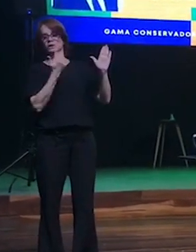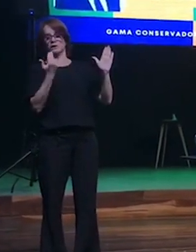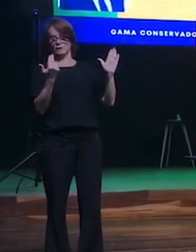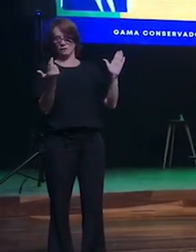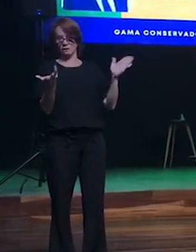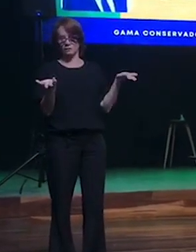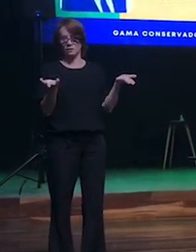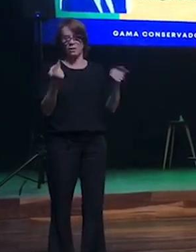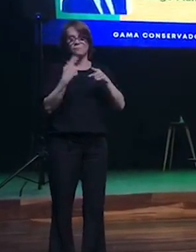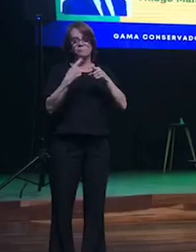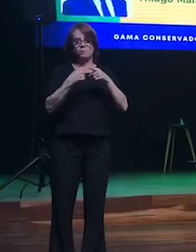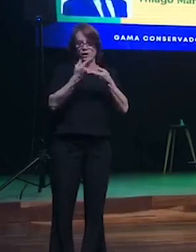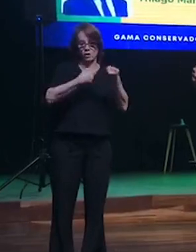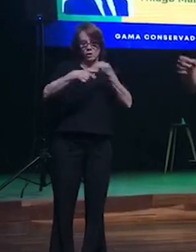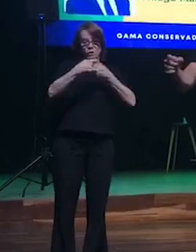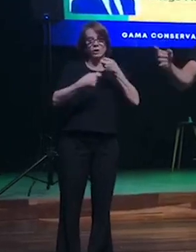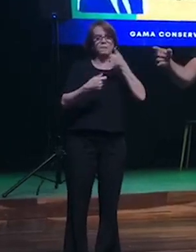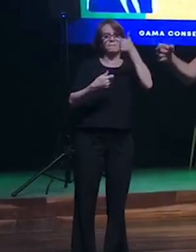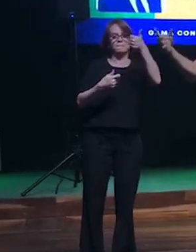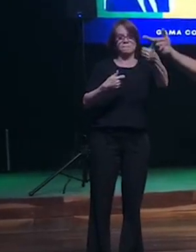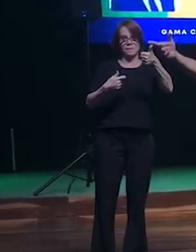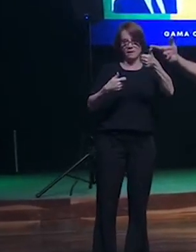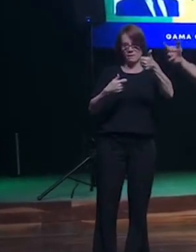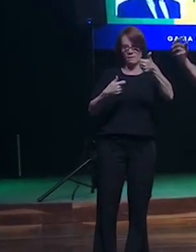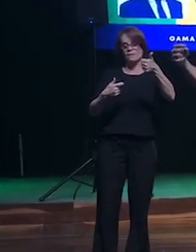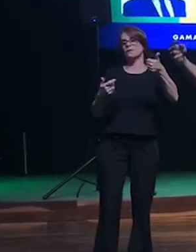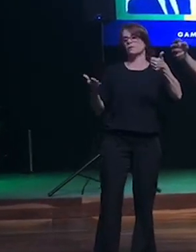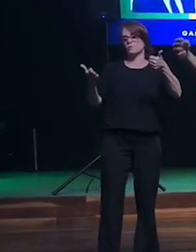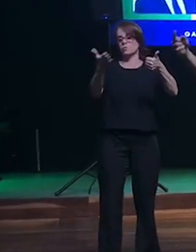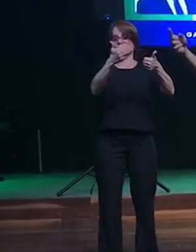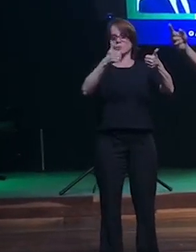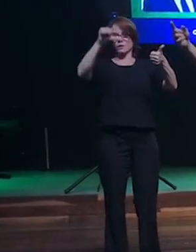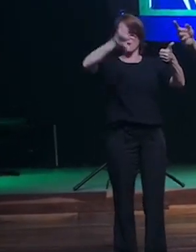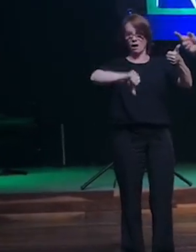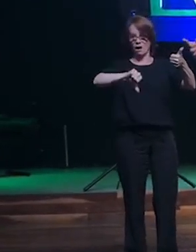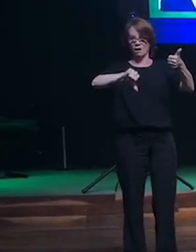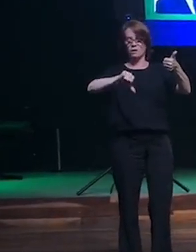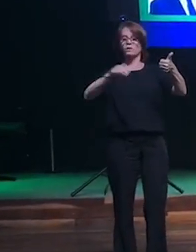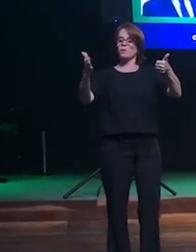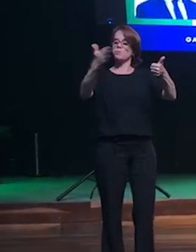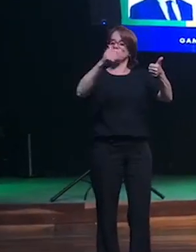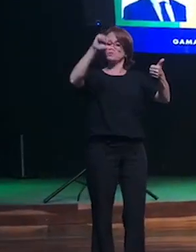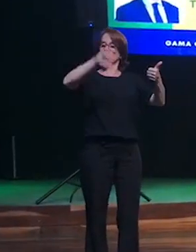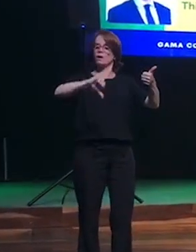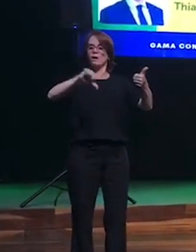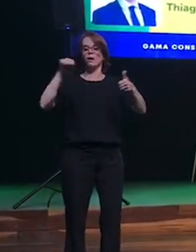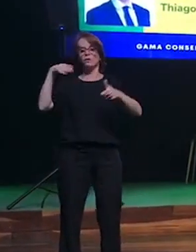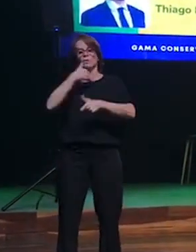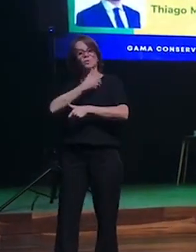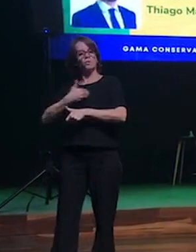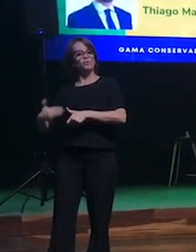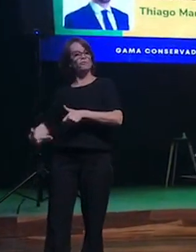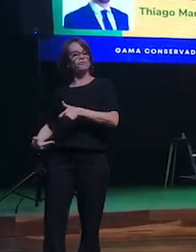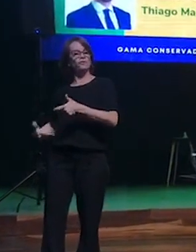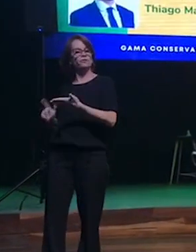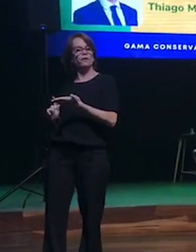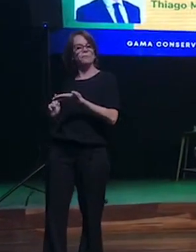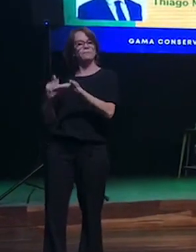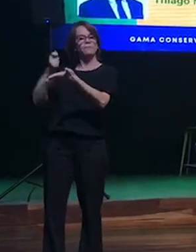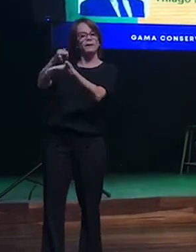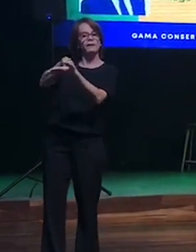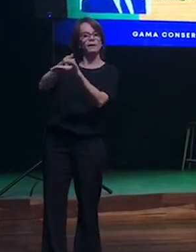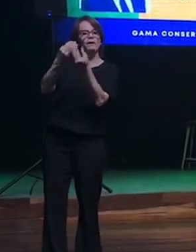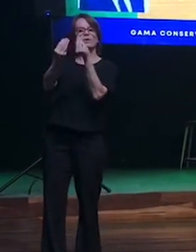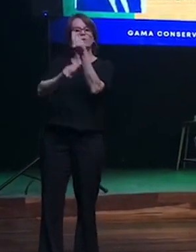bem, às vezes está mal. Quando a economia está mal, a arrecadação cai. Quando a arrecadação cai, o Estado não tem como pagar